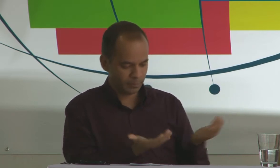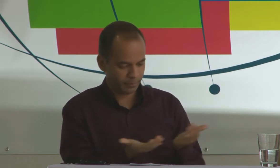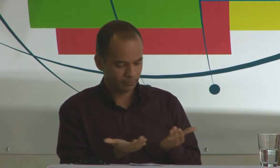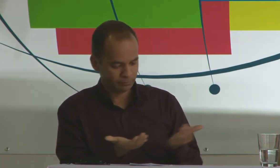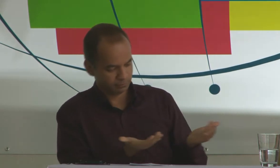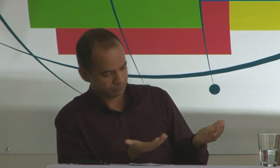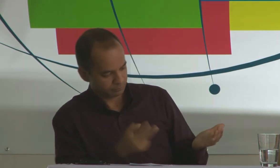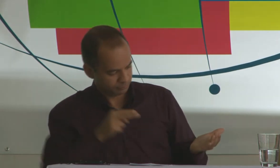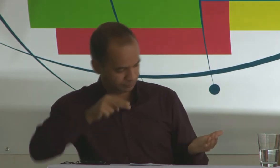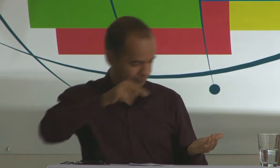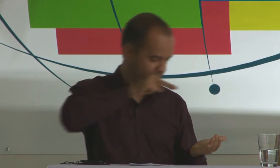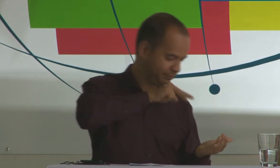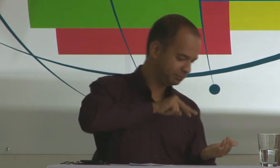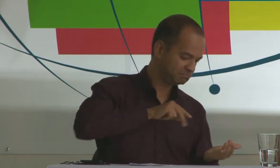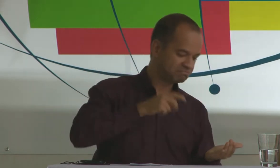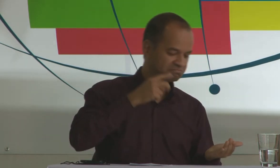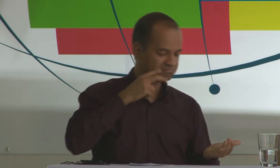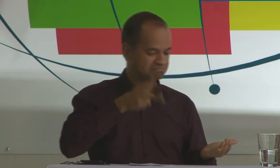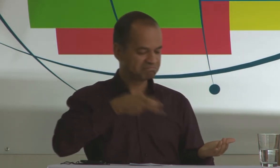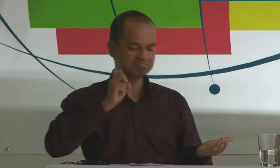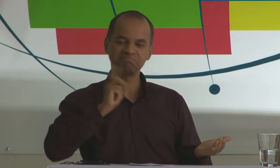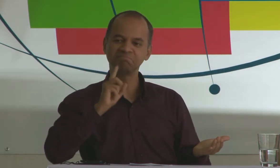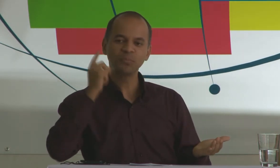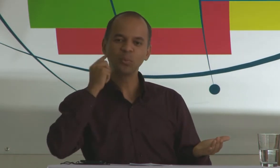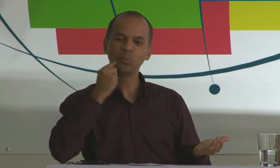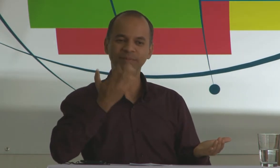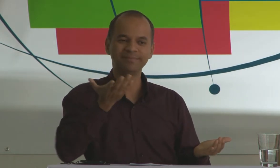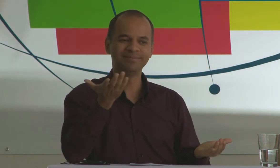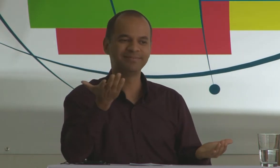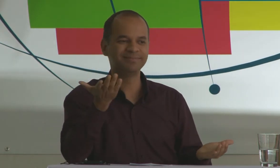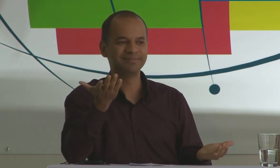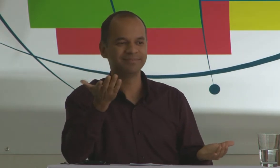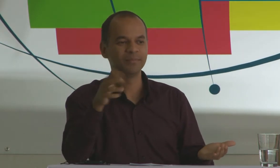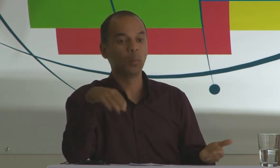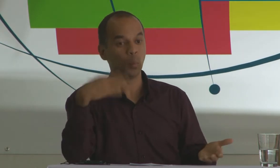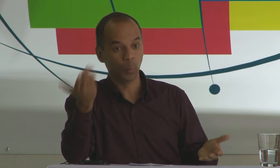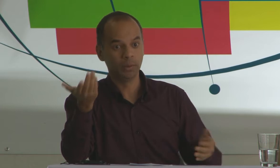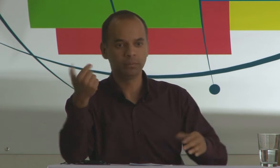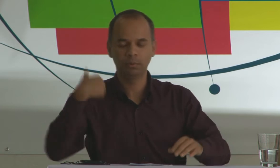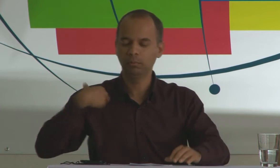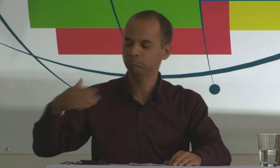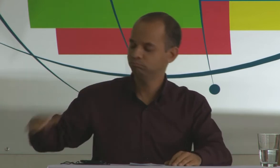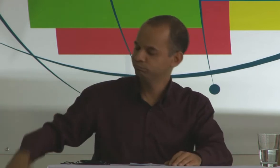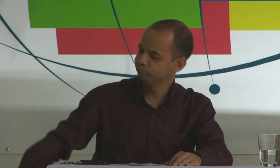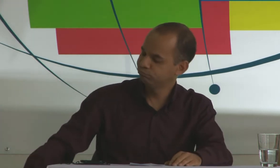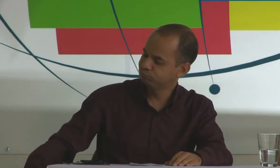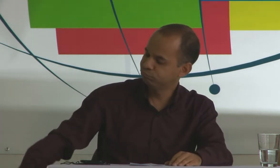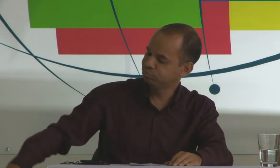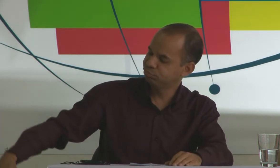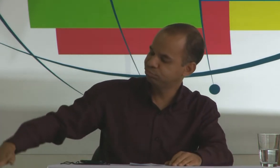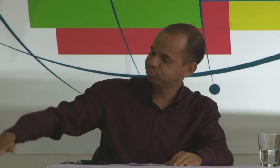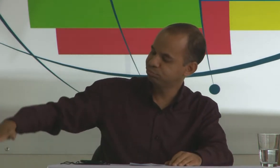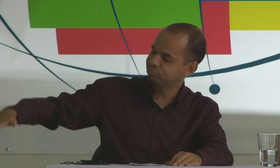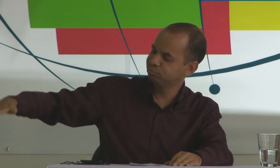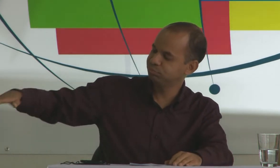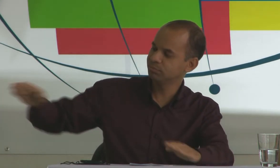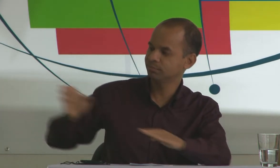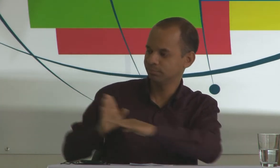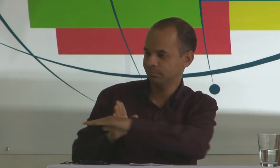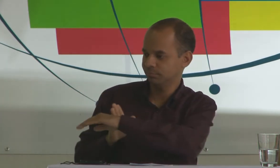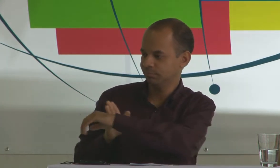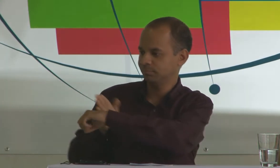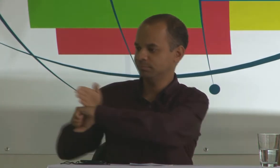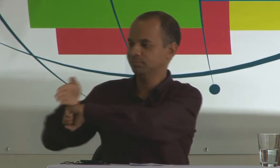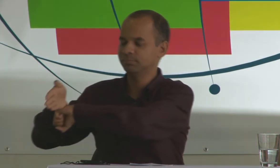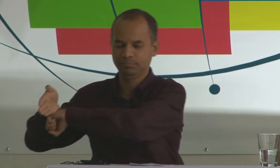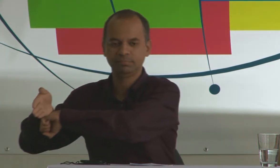as informações, meu pai olhava para mim e dizia, poxa, ele é perfeito, não tem nenhum problema, não tem nada de errado com ele, né? Mas à medida que eu fui